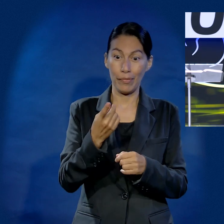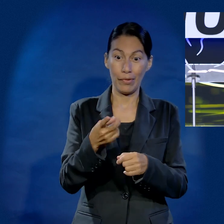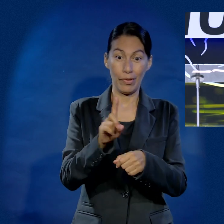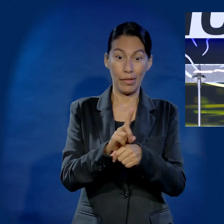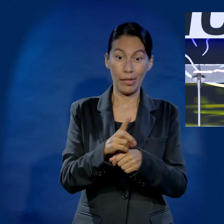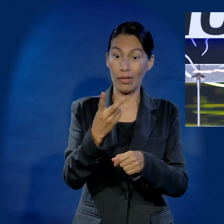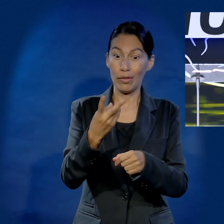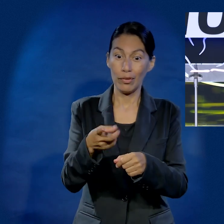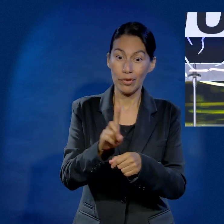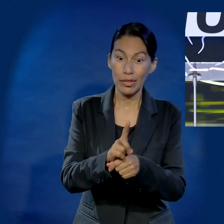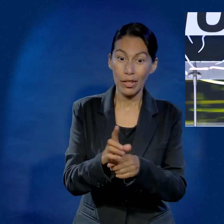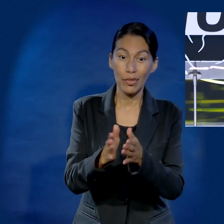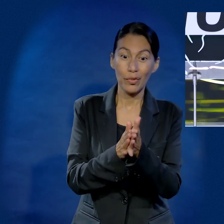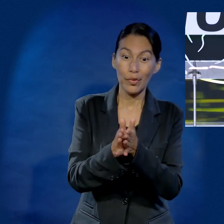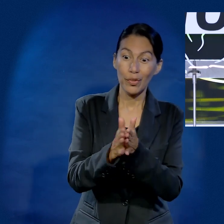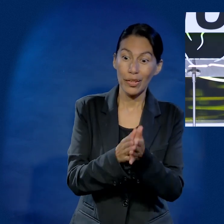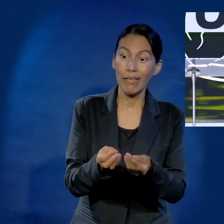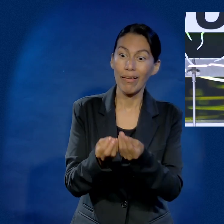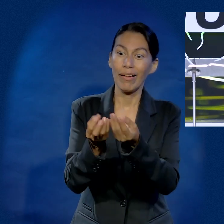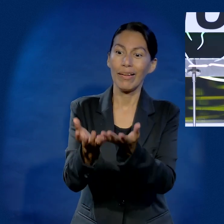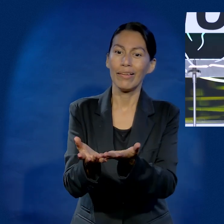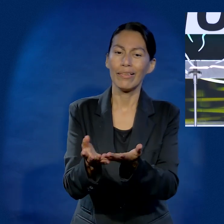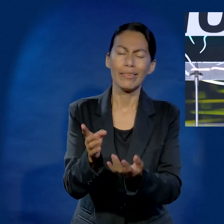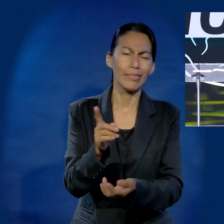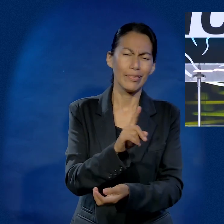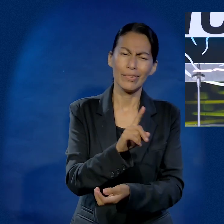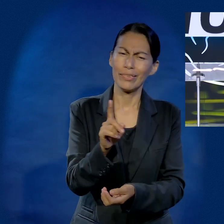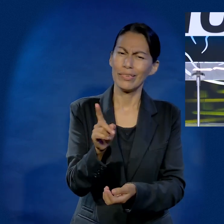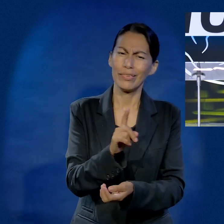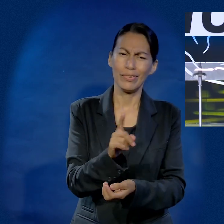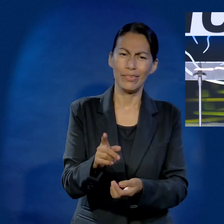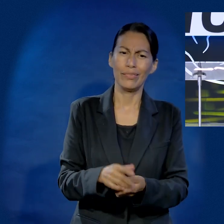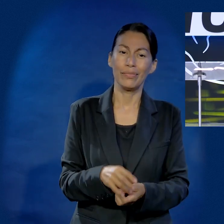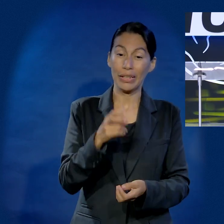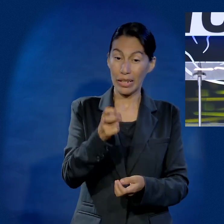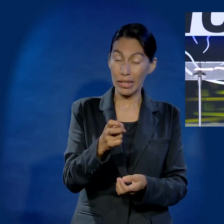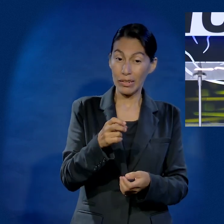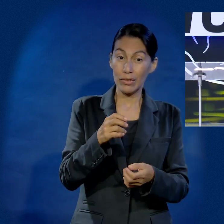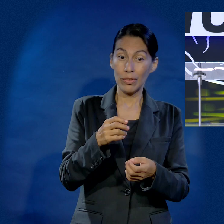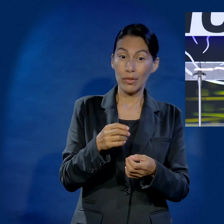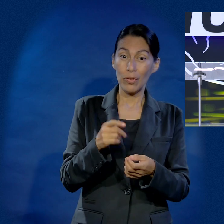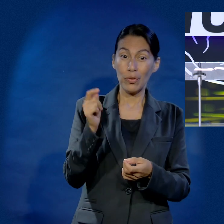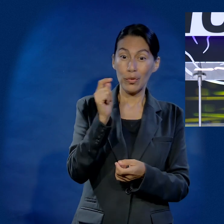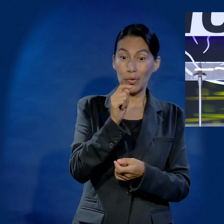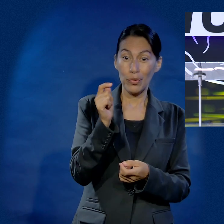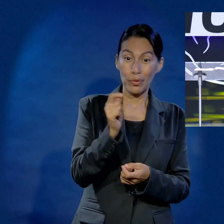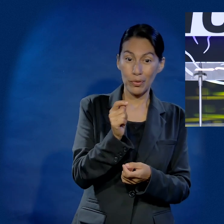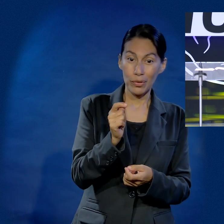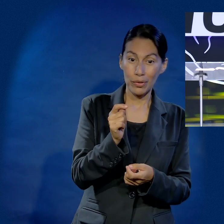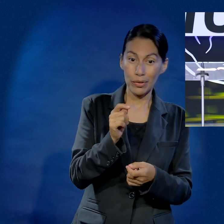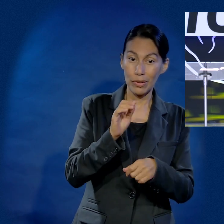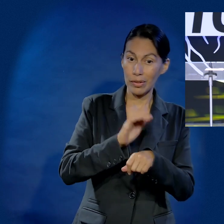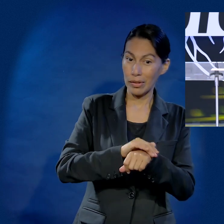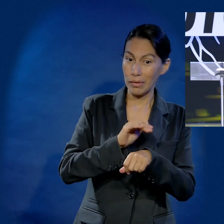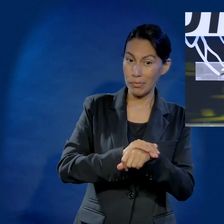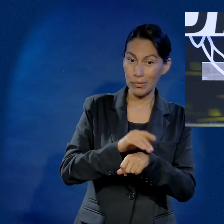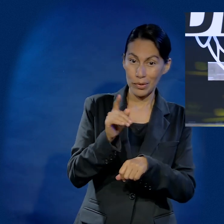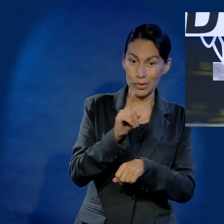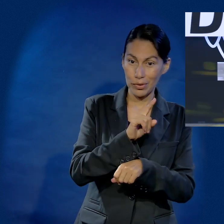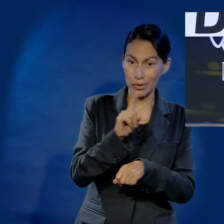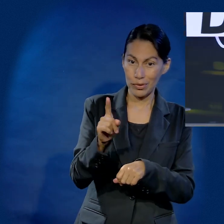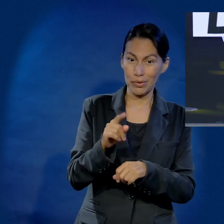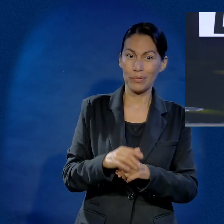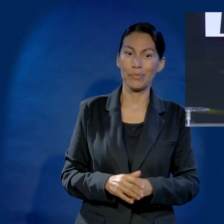los dos días ya está llevando chocolates. No, llevar chocolates y tarjetas, eso es cosa de novios, no de amigos. La vas